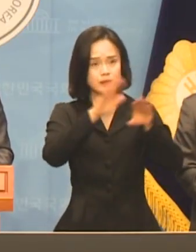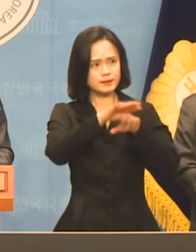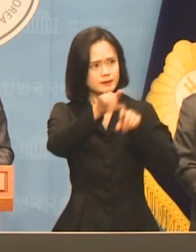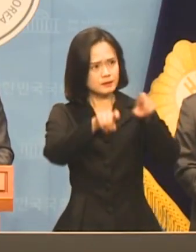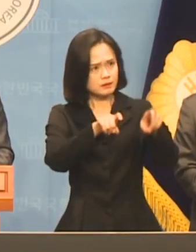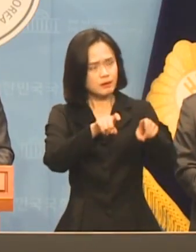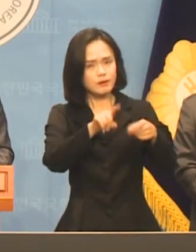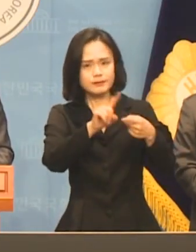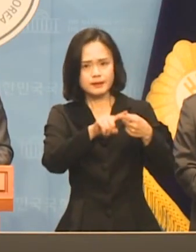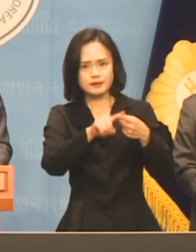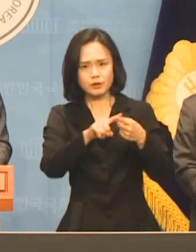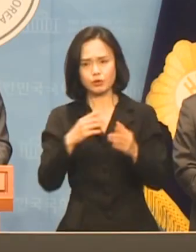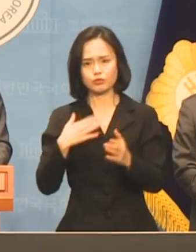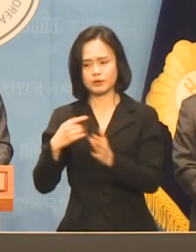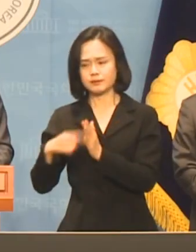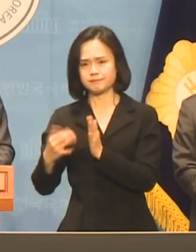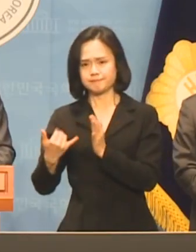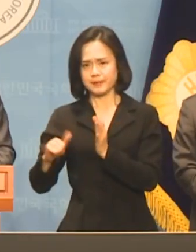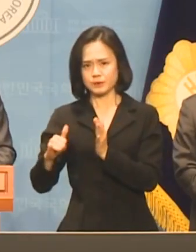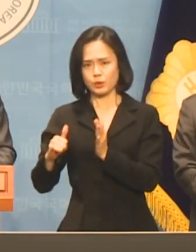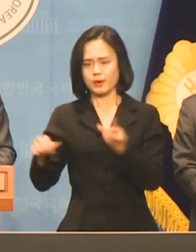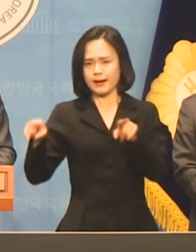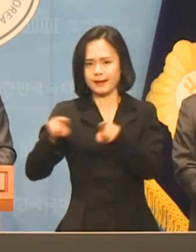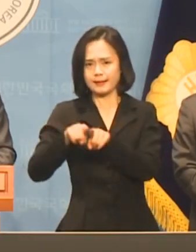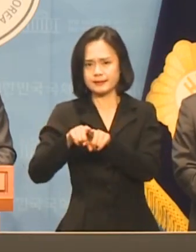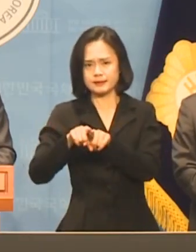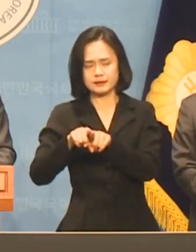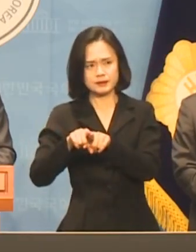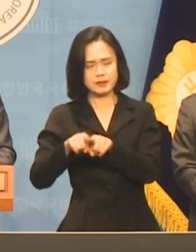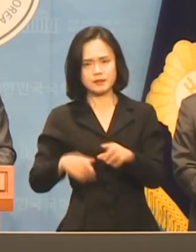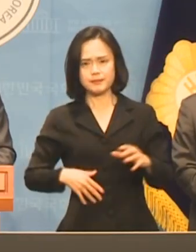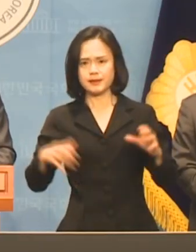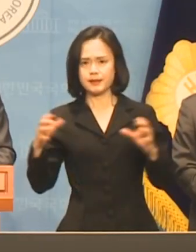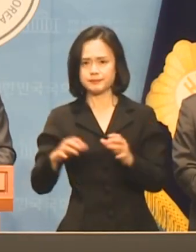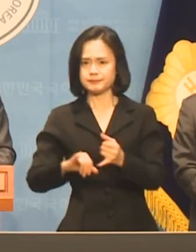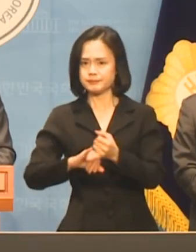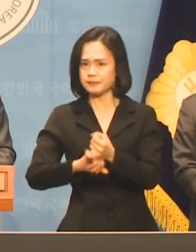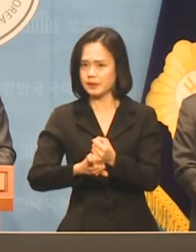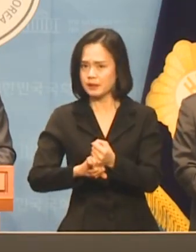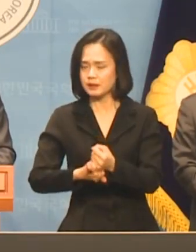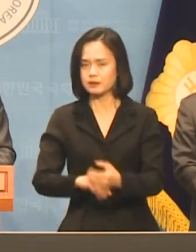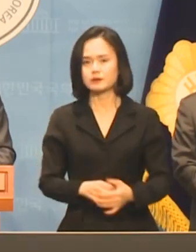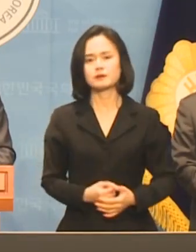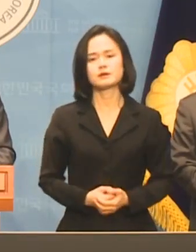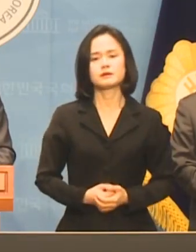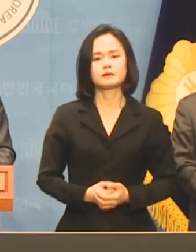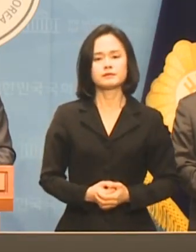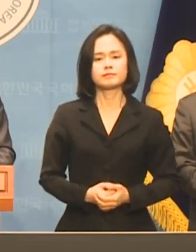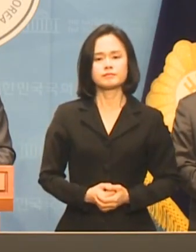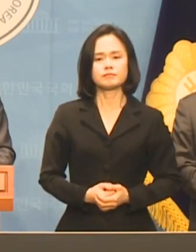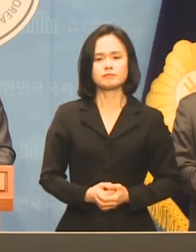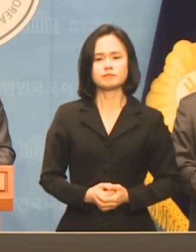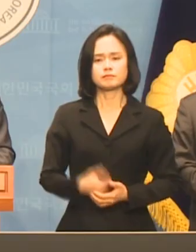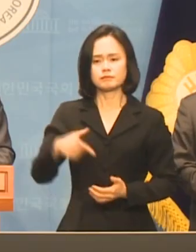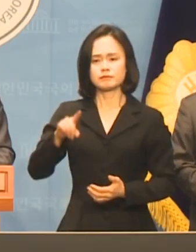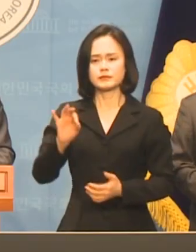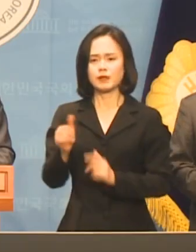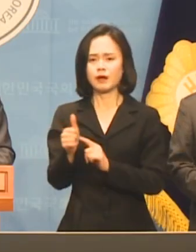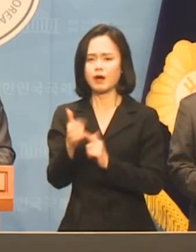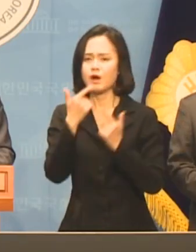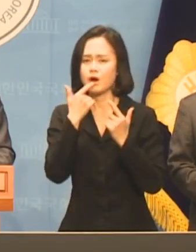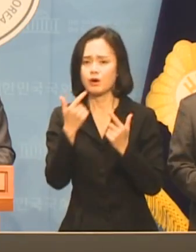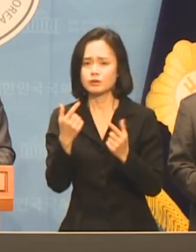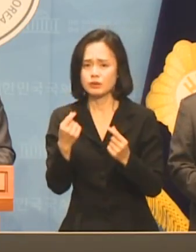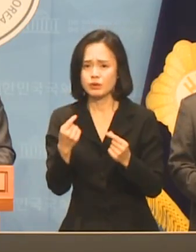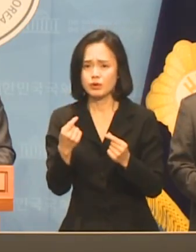힘을 합치겠습니다. 아울러 현재 자신을 드러낼 수도 드러내서도 안 되는 제2, 제3의 강태환님을